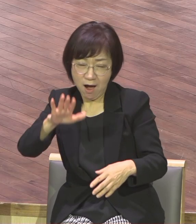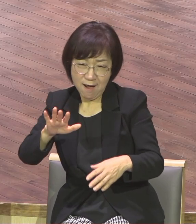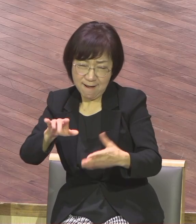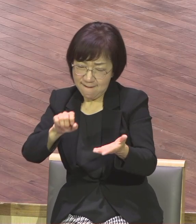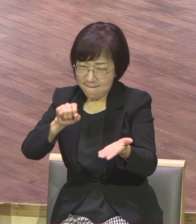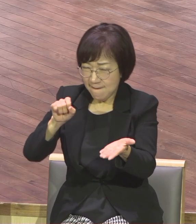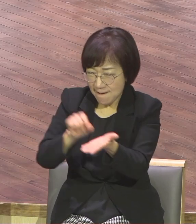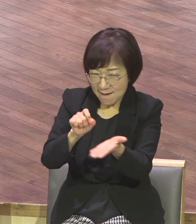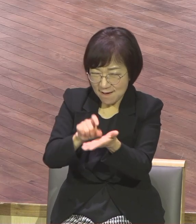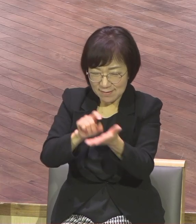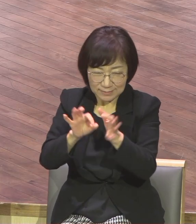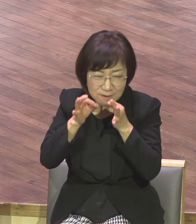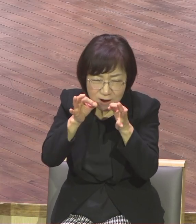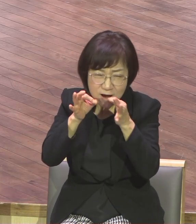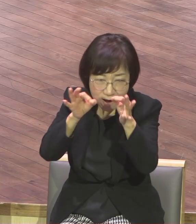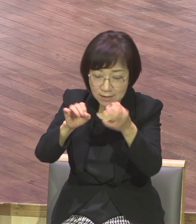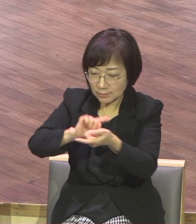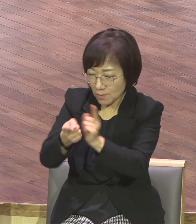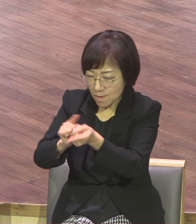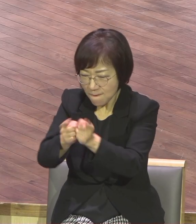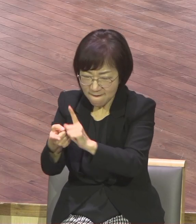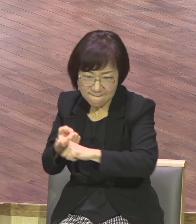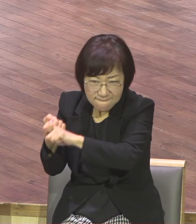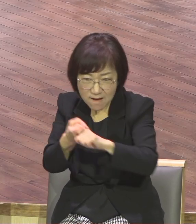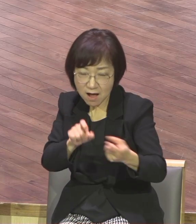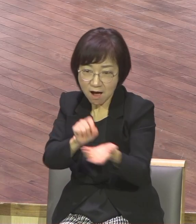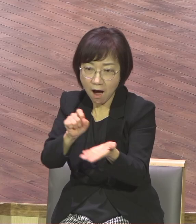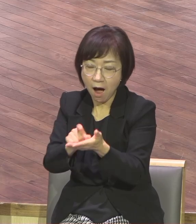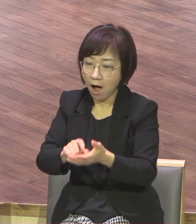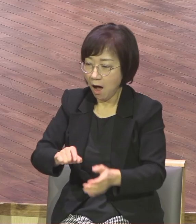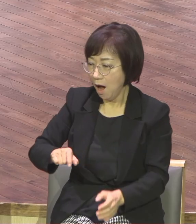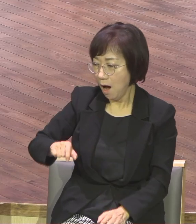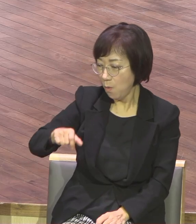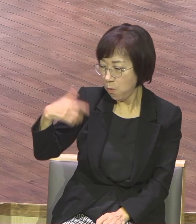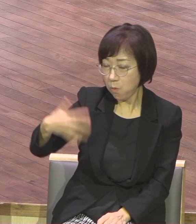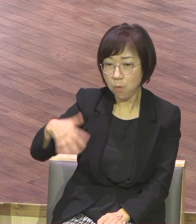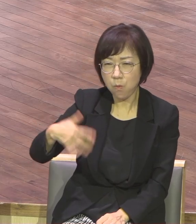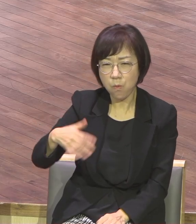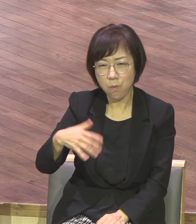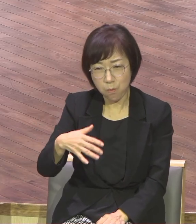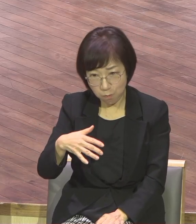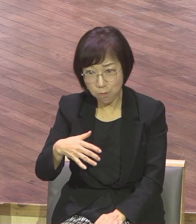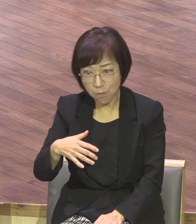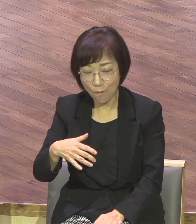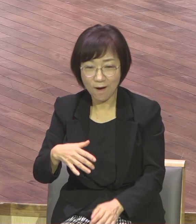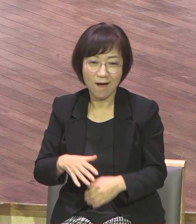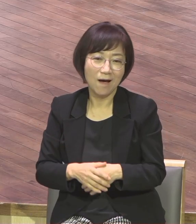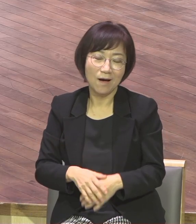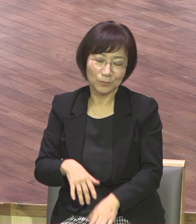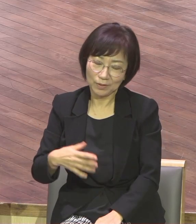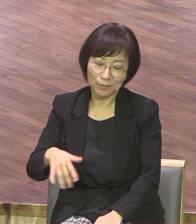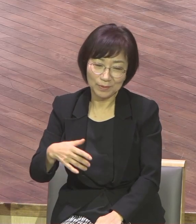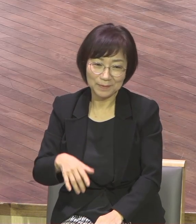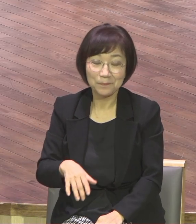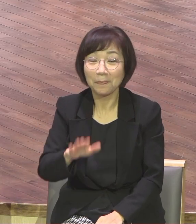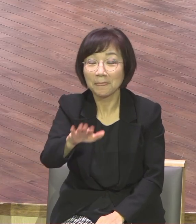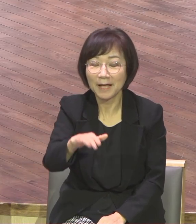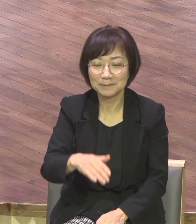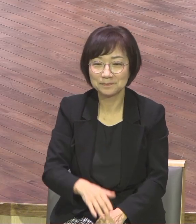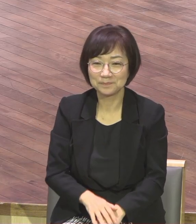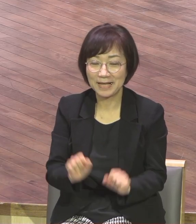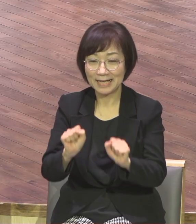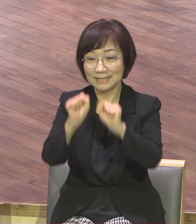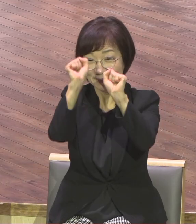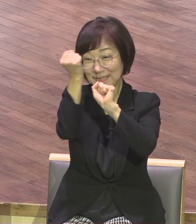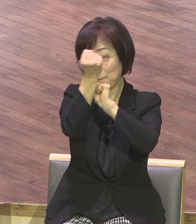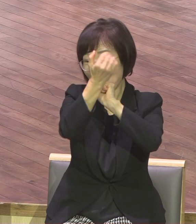않았어요. 그게 뭉쳐니 그래 무슨 겁니다. 이 결과를 만들어냈는데 스포츠 경기에 보면요. 이런